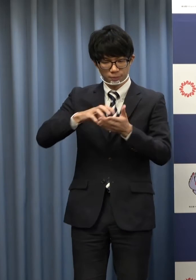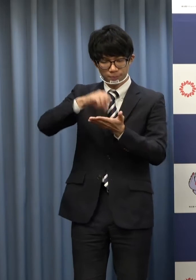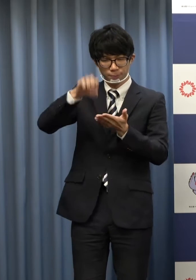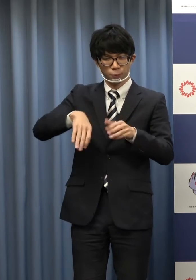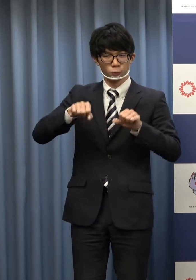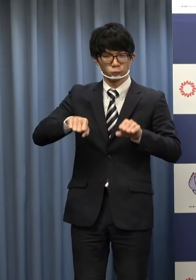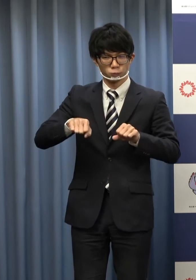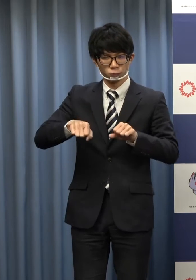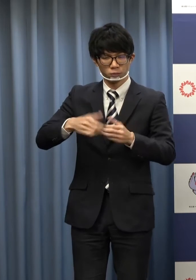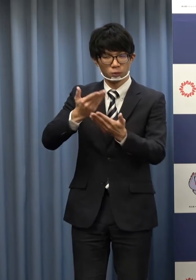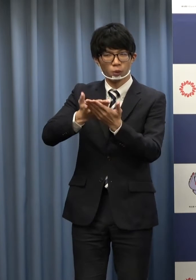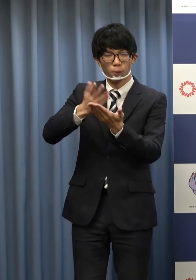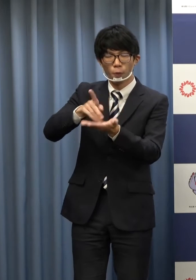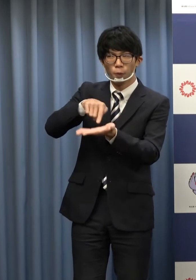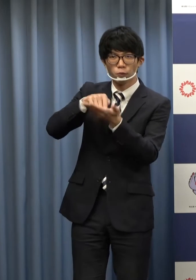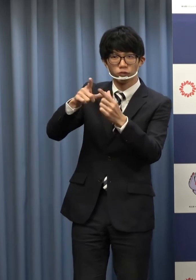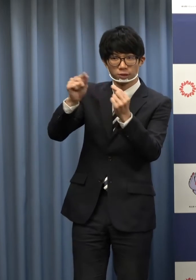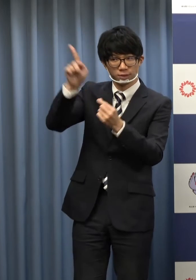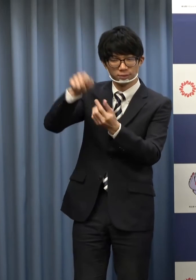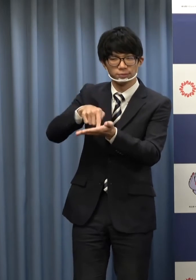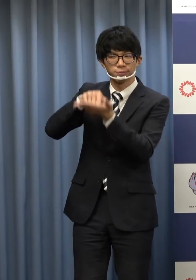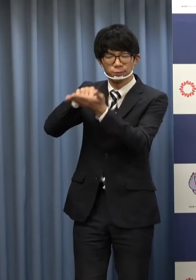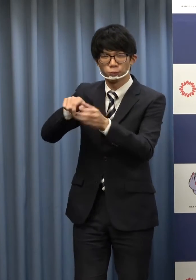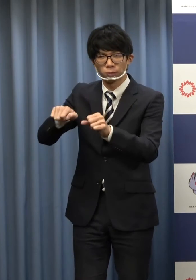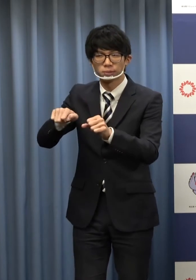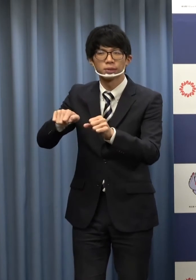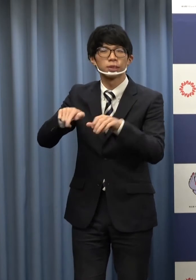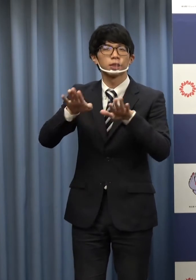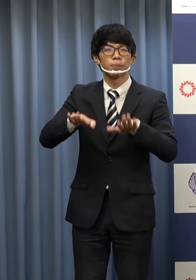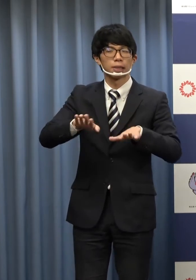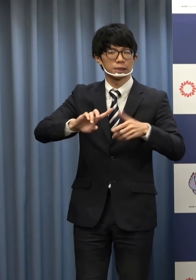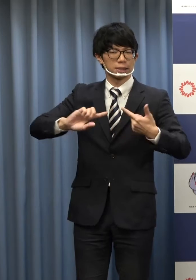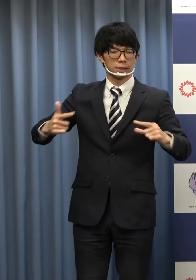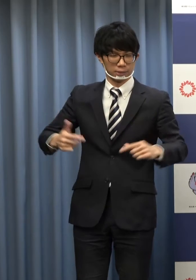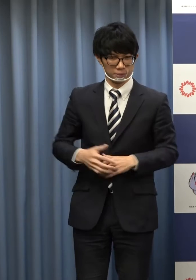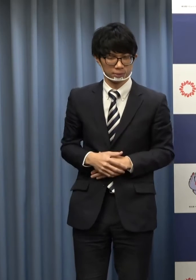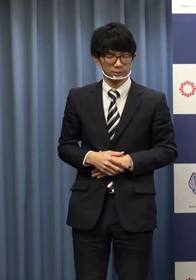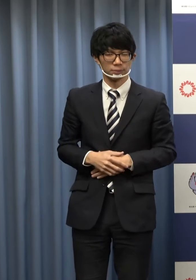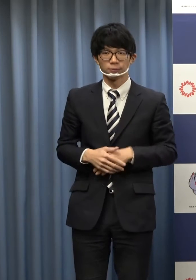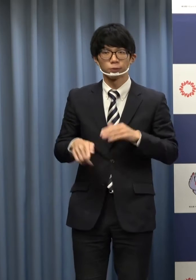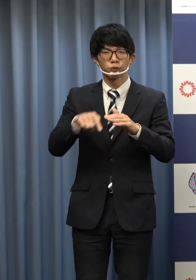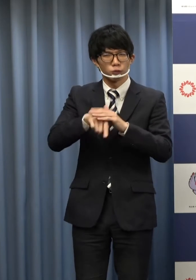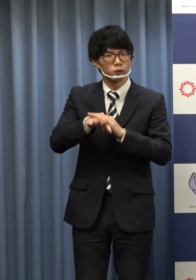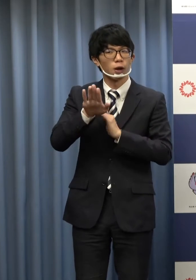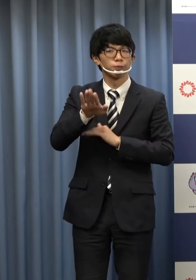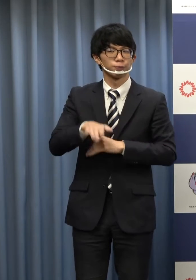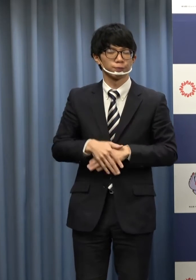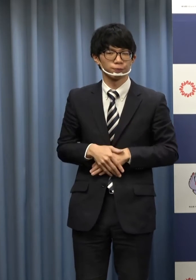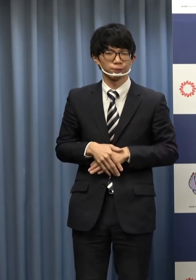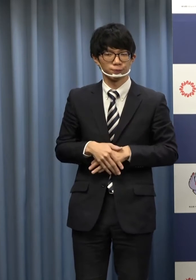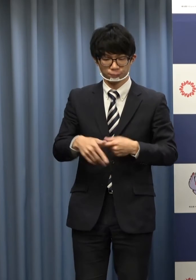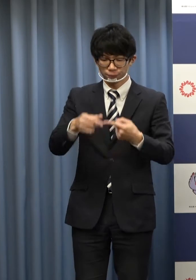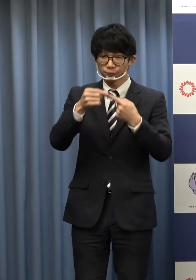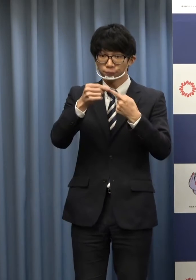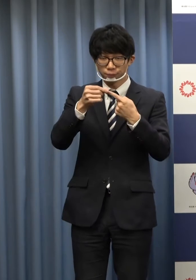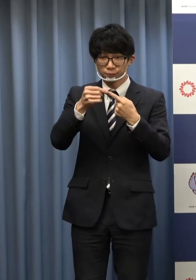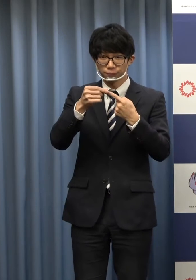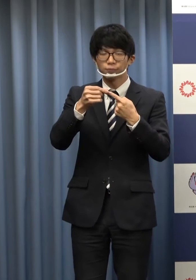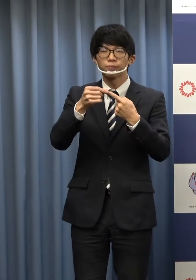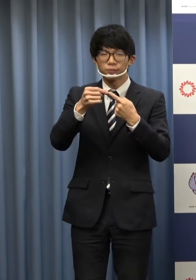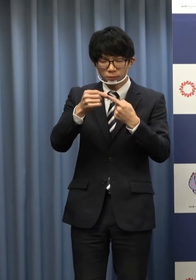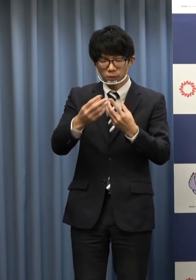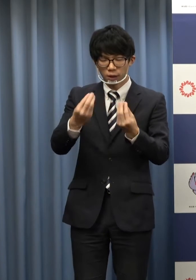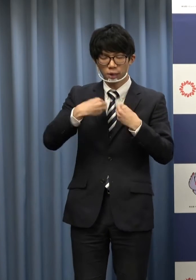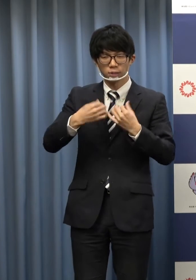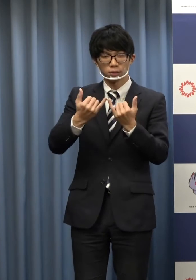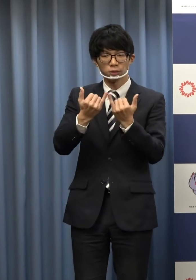請するような状況には今の段階にはありません。それは理由としてはいくつかありますけれども、一つ目には感